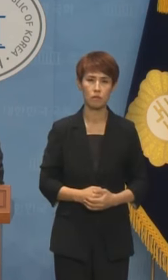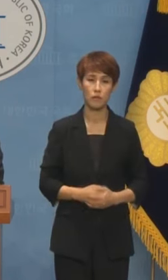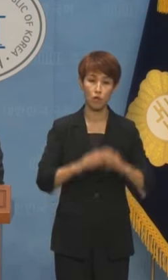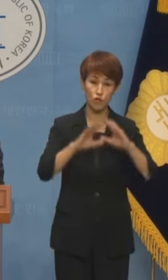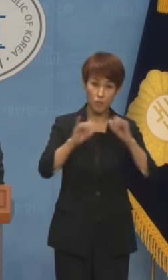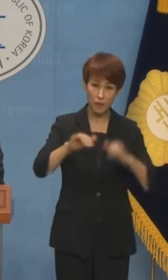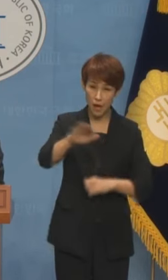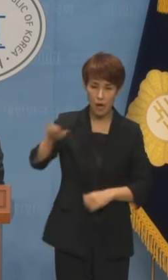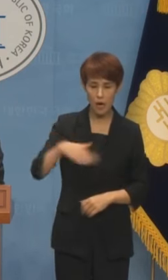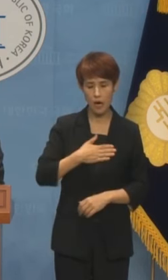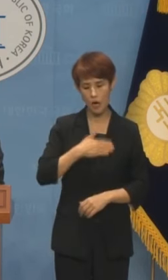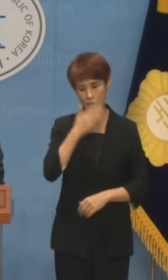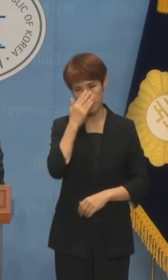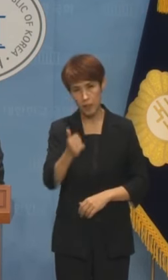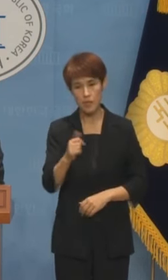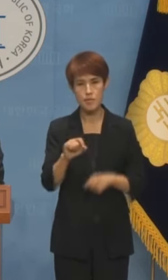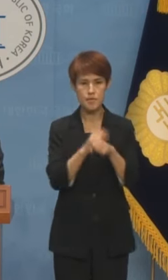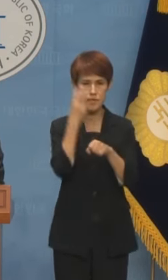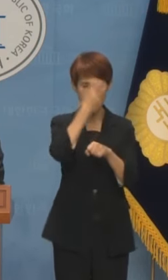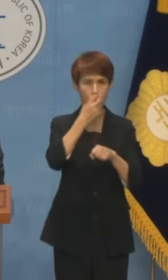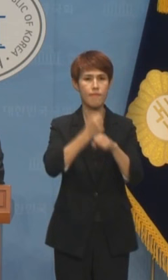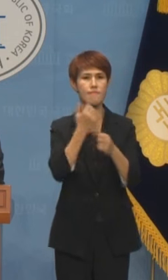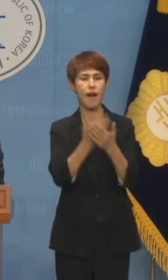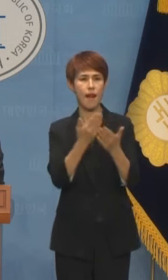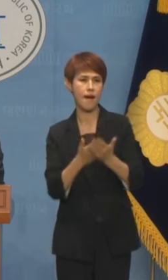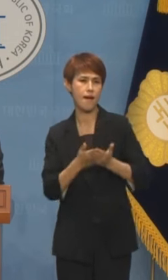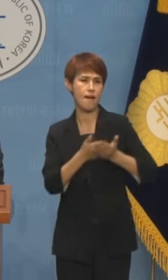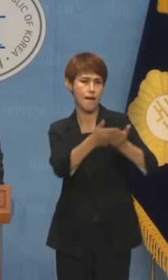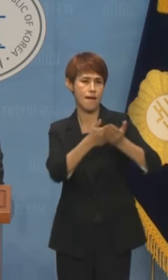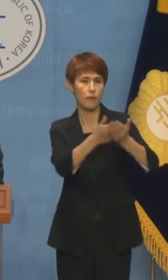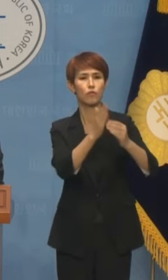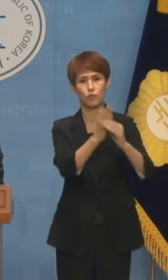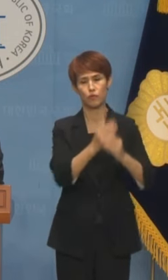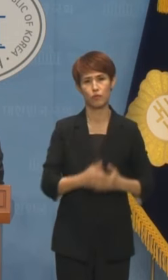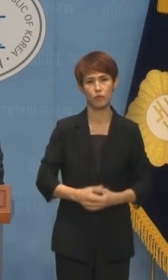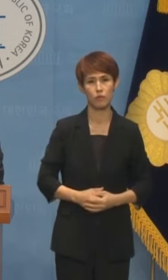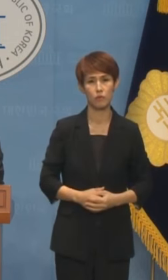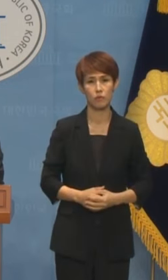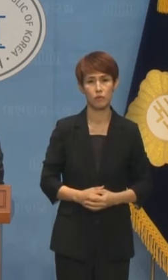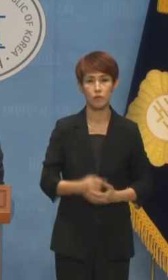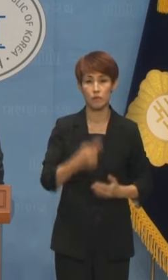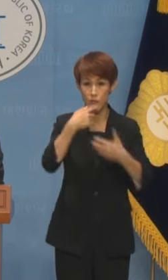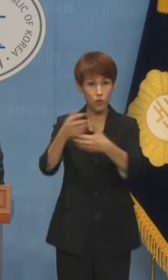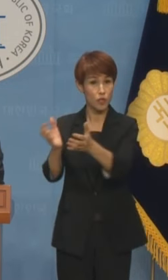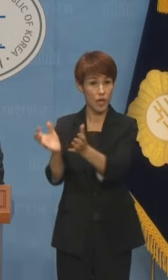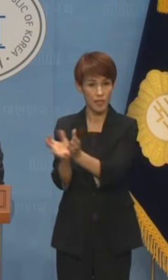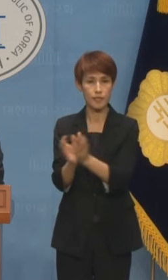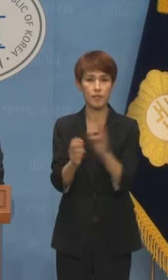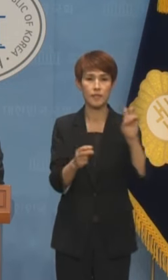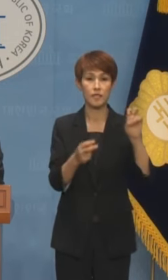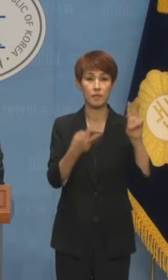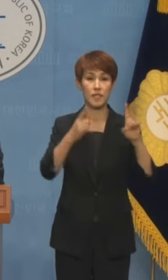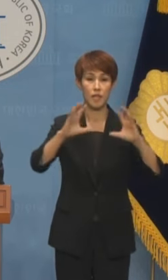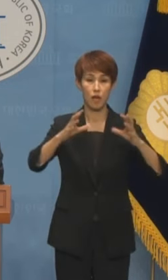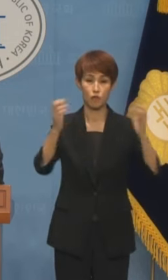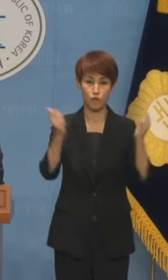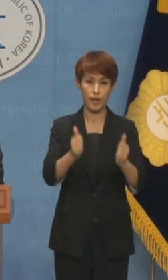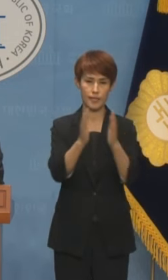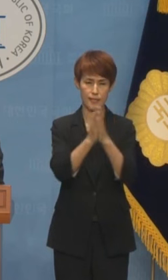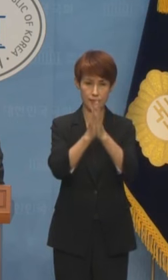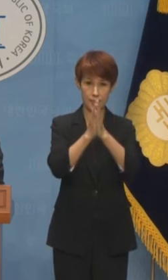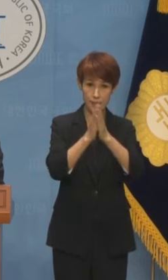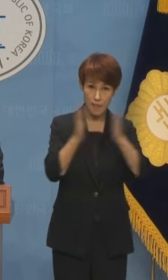국민들은 이제 특검을 통한 진실 규명에 열망과 기대를 걸고 있습니다. 더불어민주당은 22대 국회가